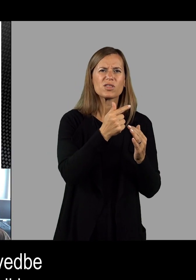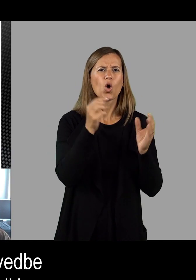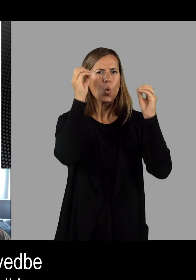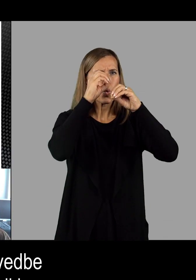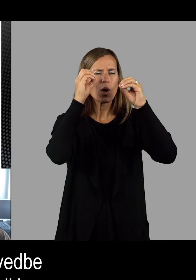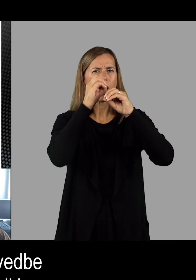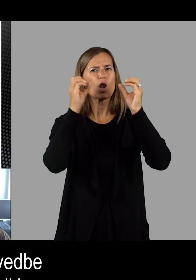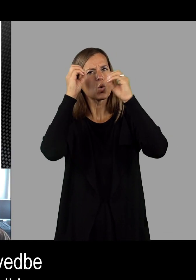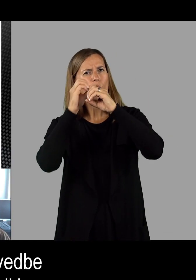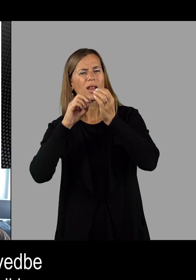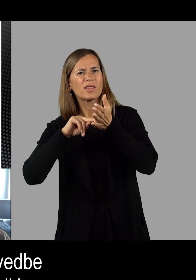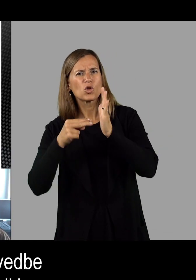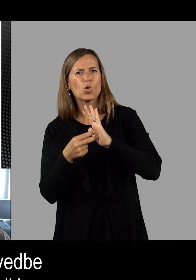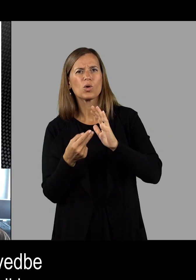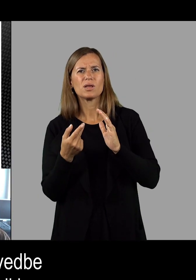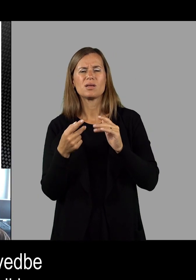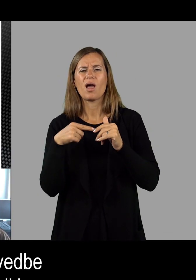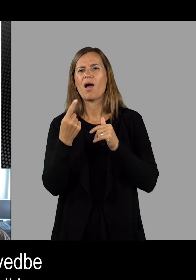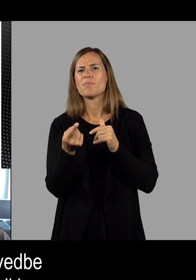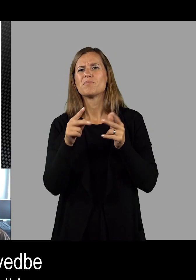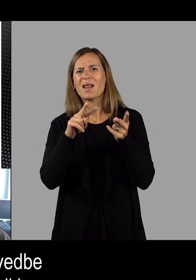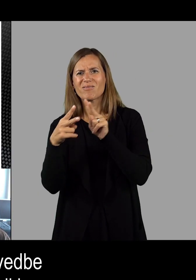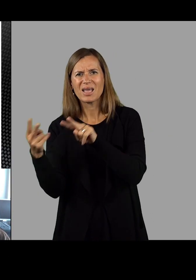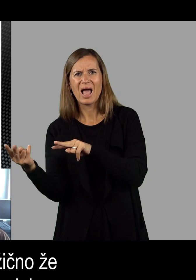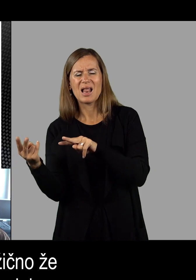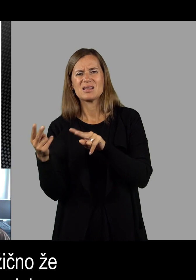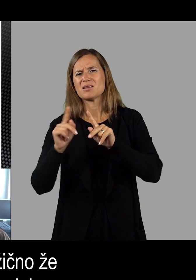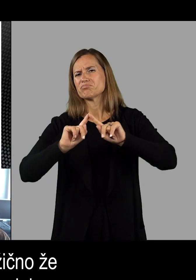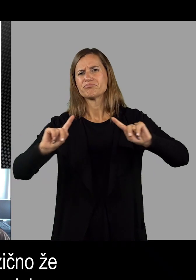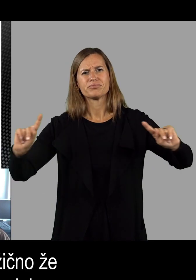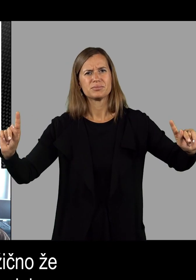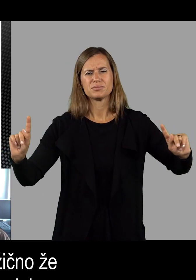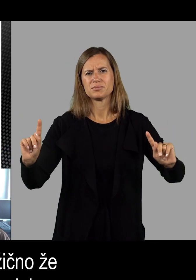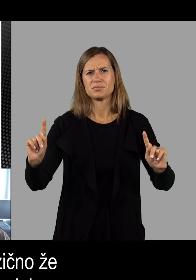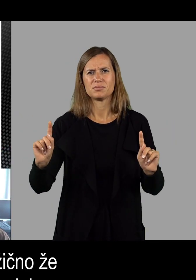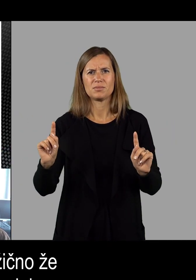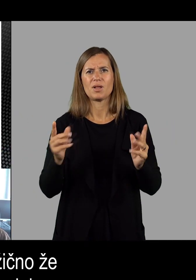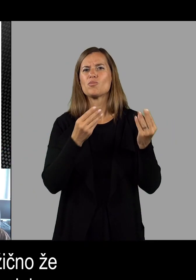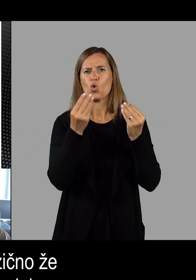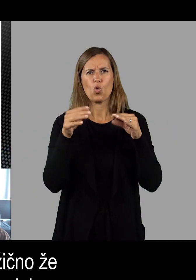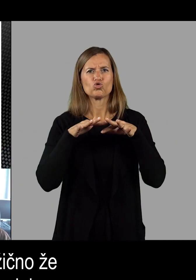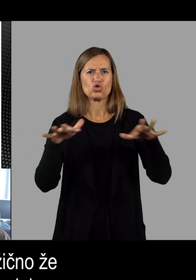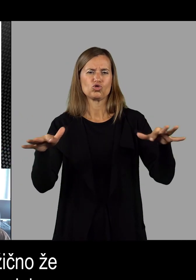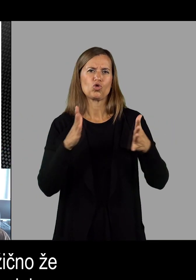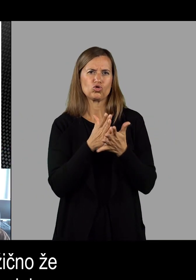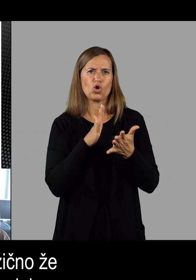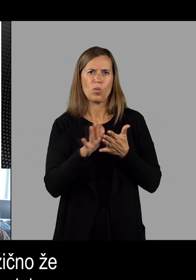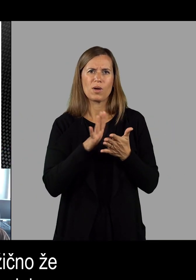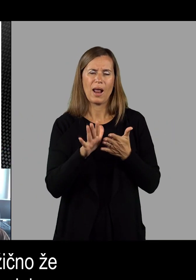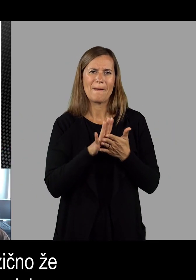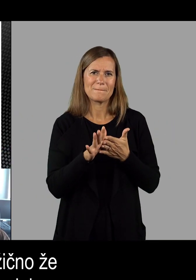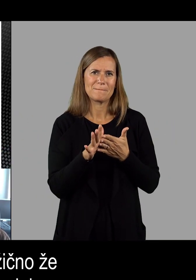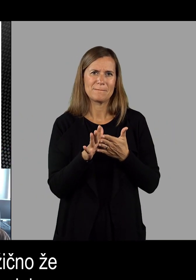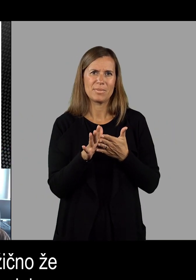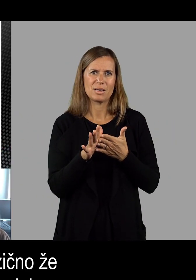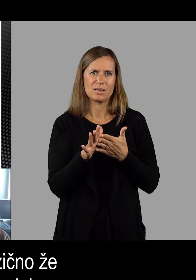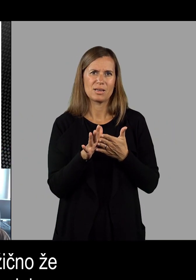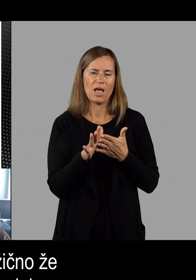Googlove tehnologije, poizvede po informacijah, prevajalniki, marsikaj od tega se kar množično že uporablja,